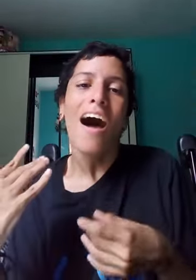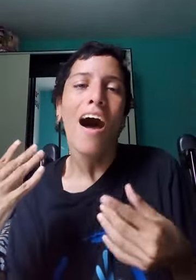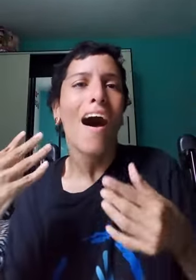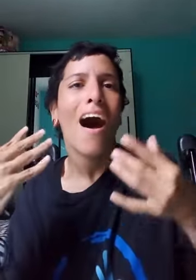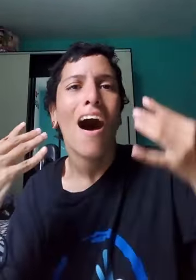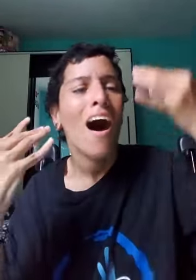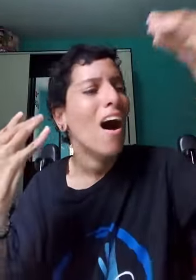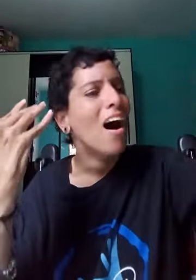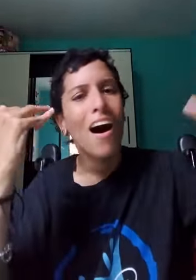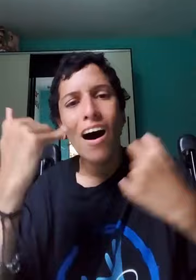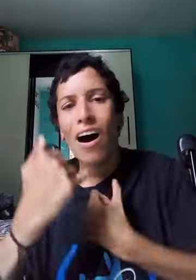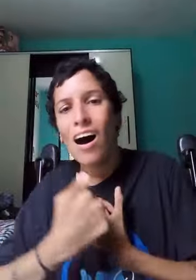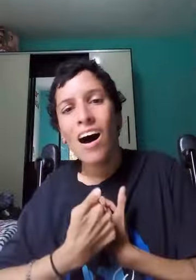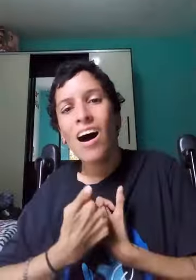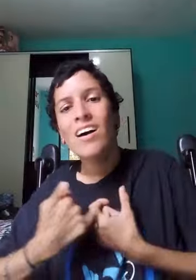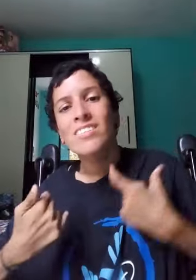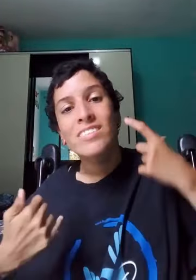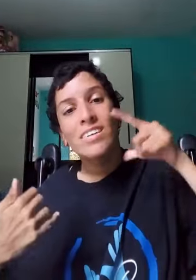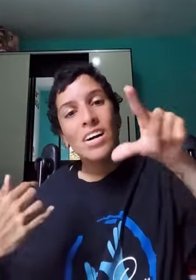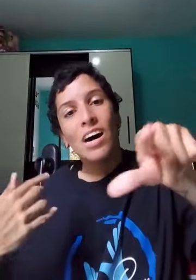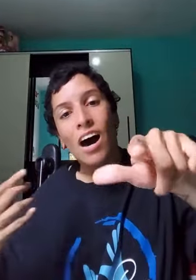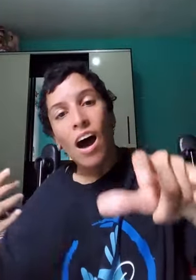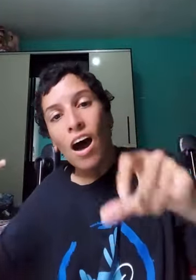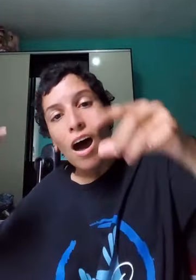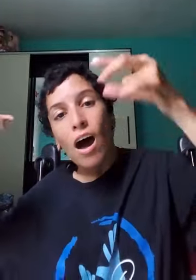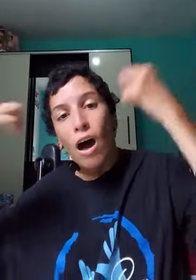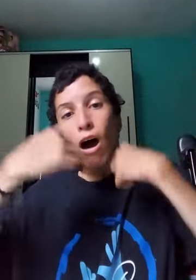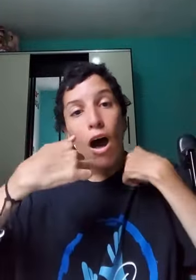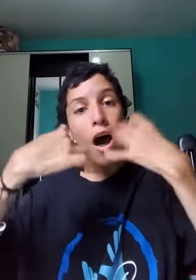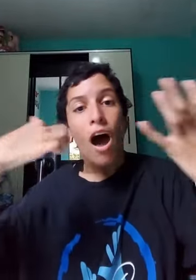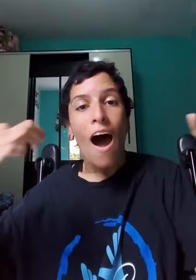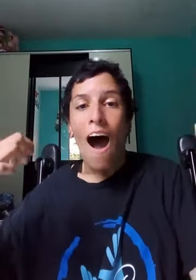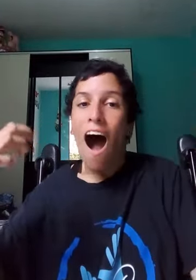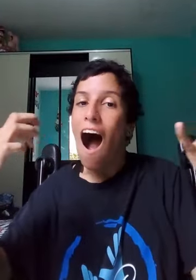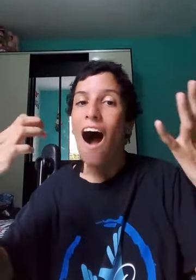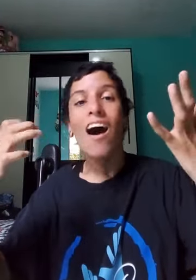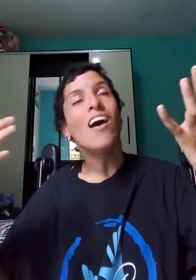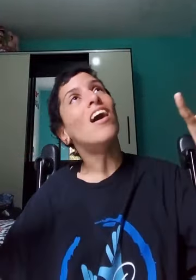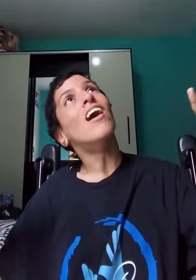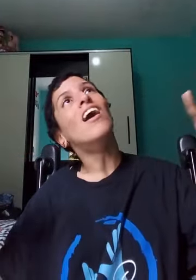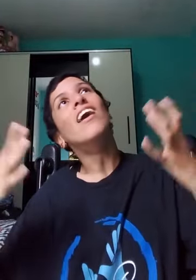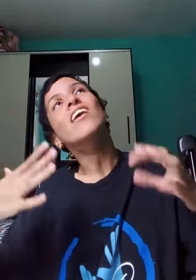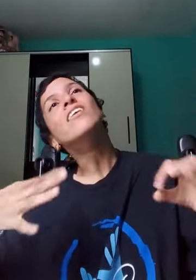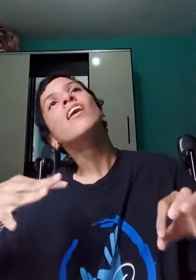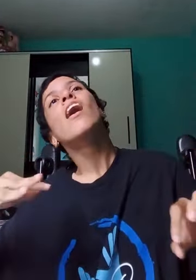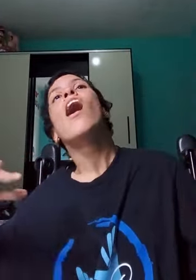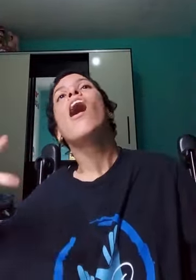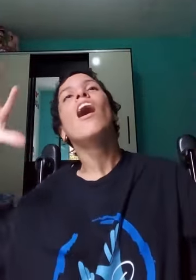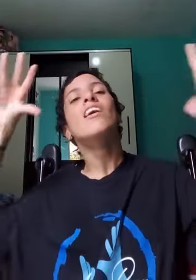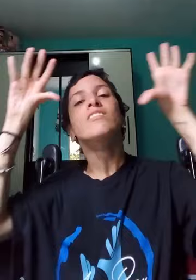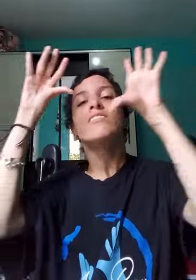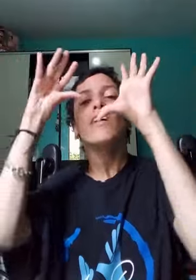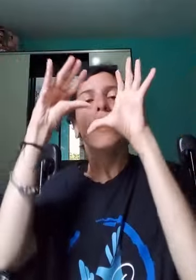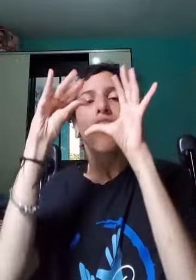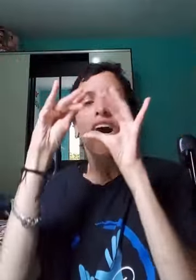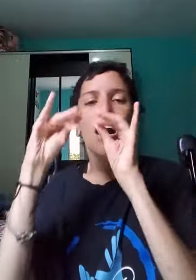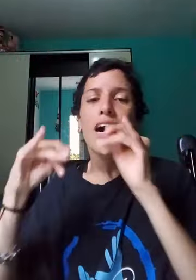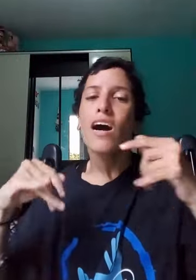alguém pra me contar Sobre o seu dia A noite seu